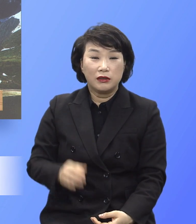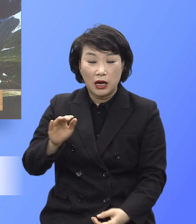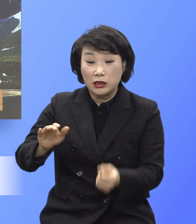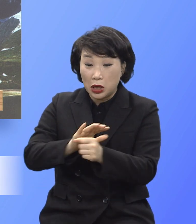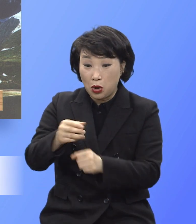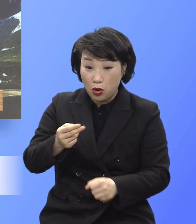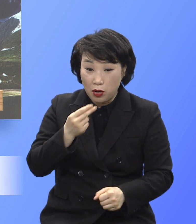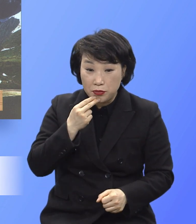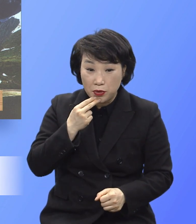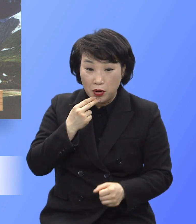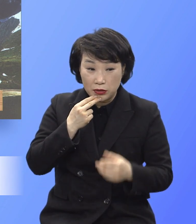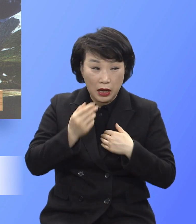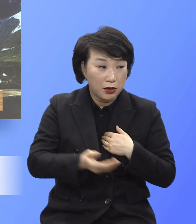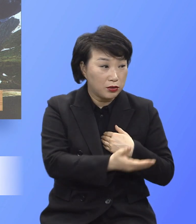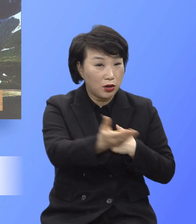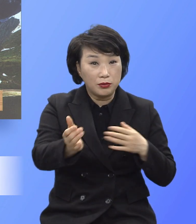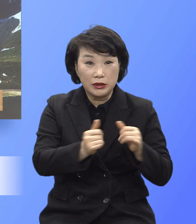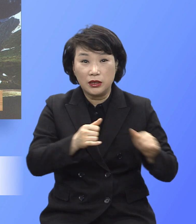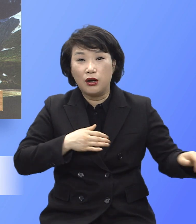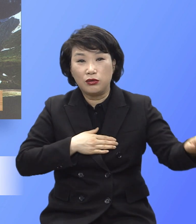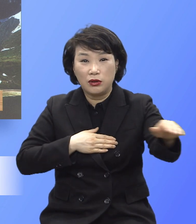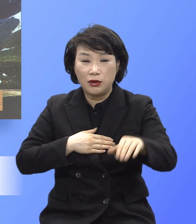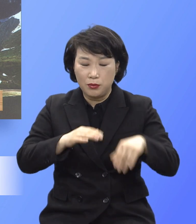나와 여러분과 인류는